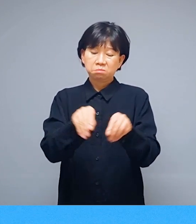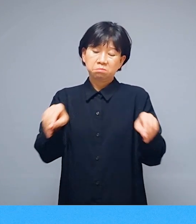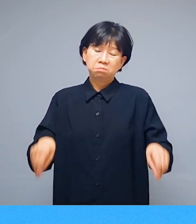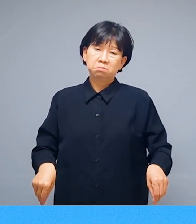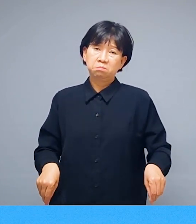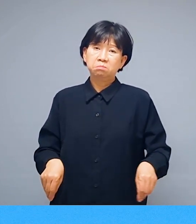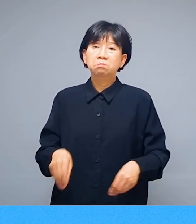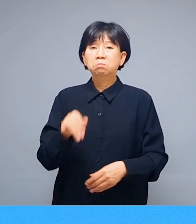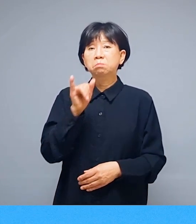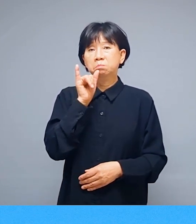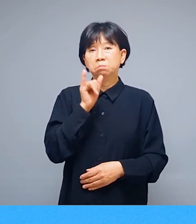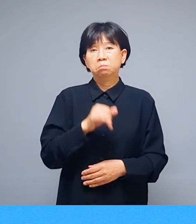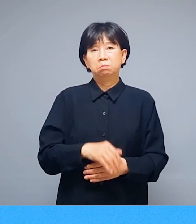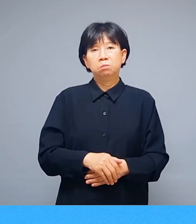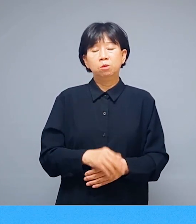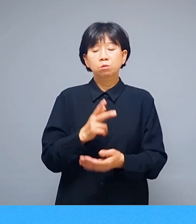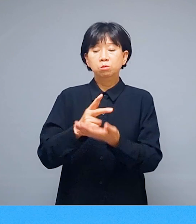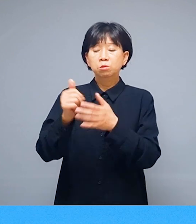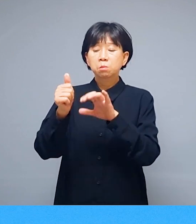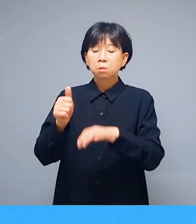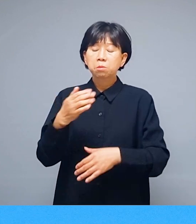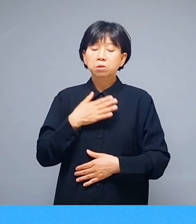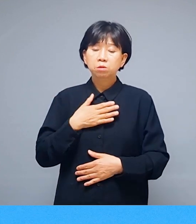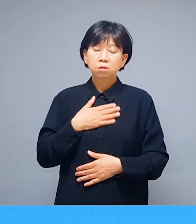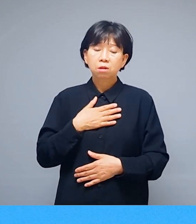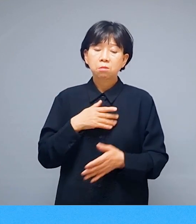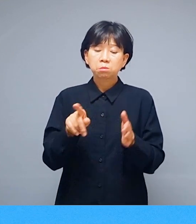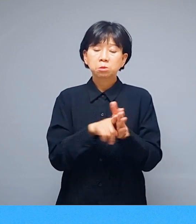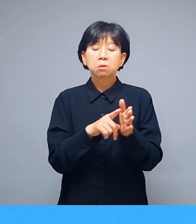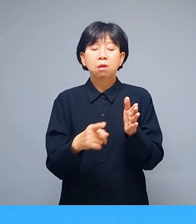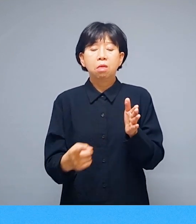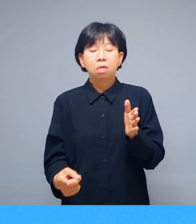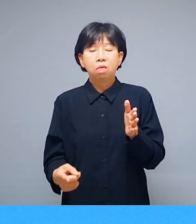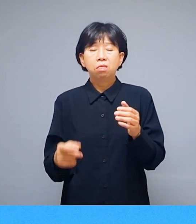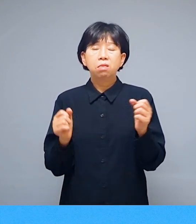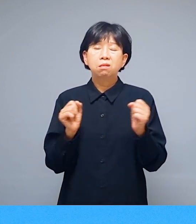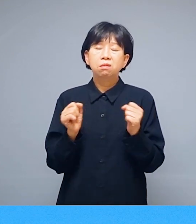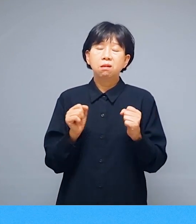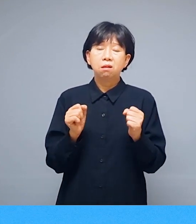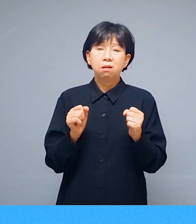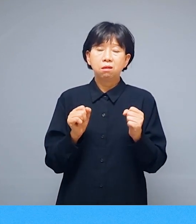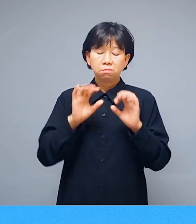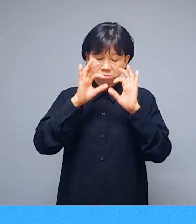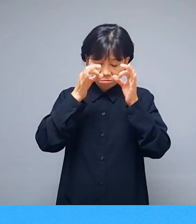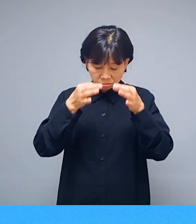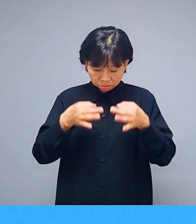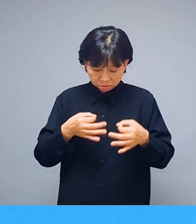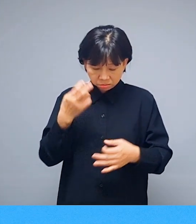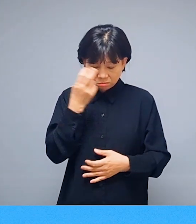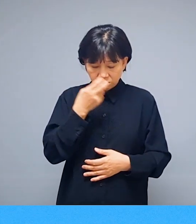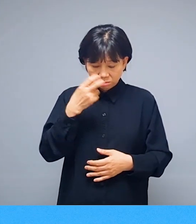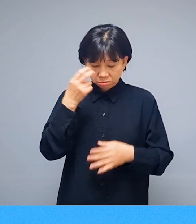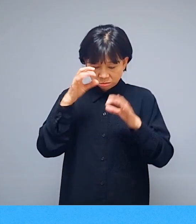거죠. 주님 앞에서 내가 식어가고 있는 건 아닌지 한번